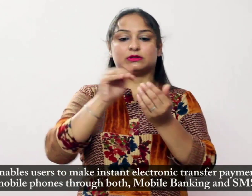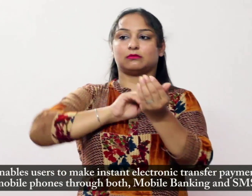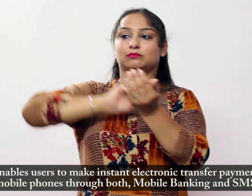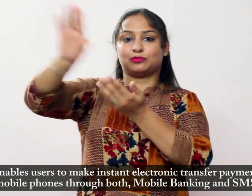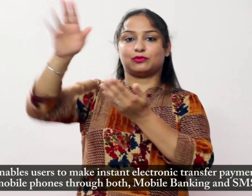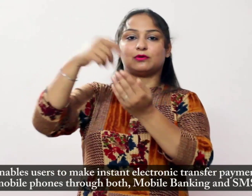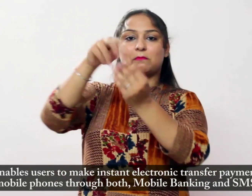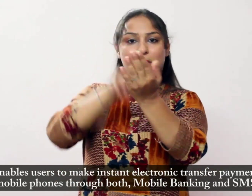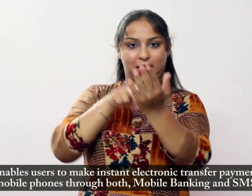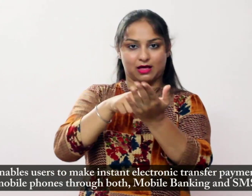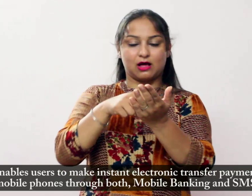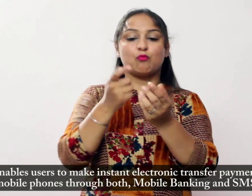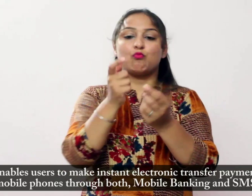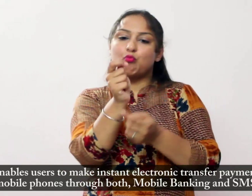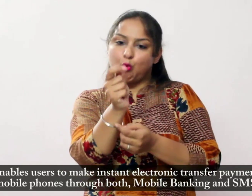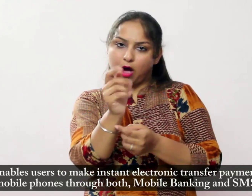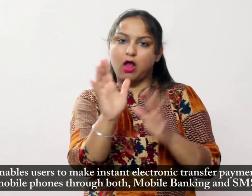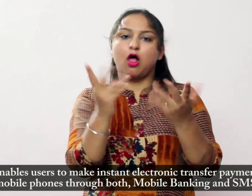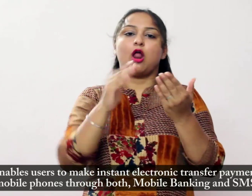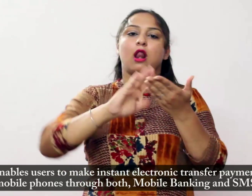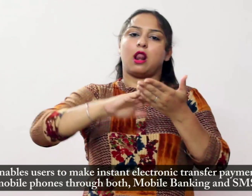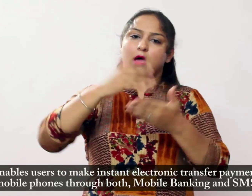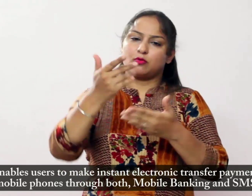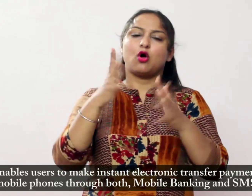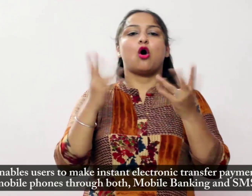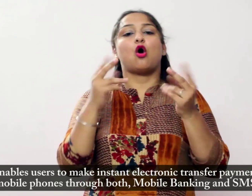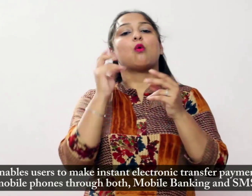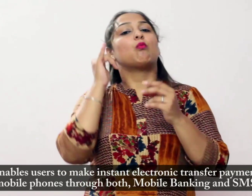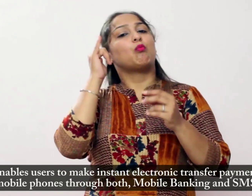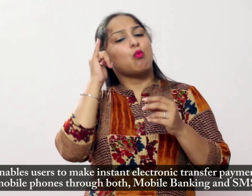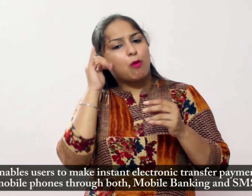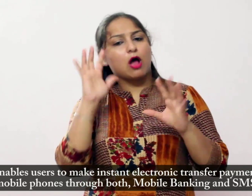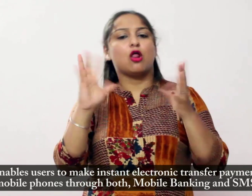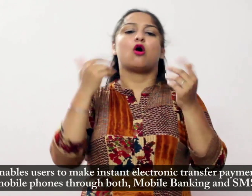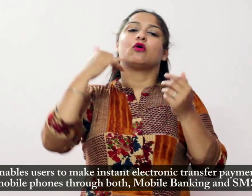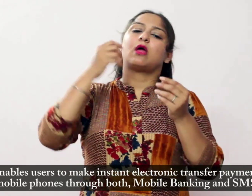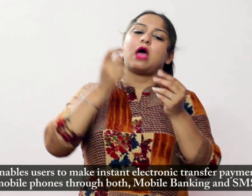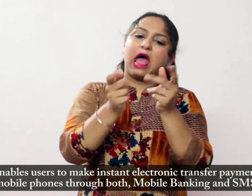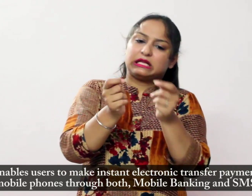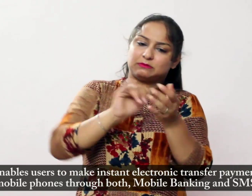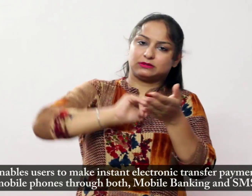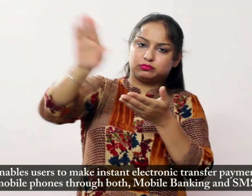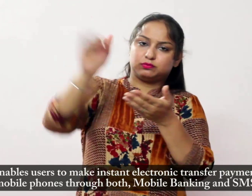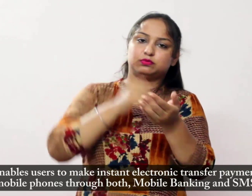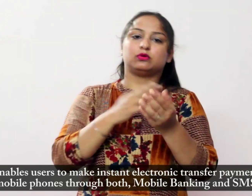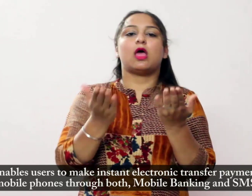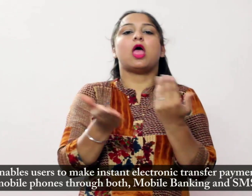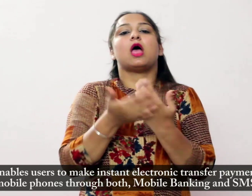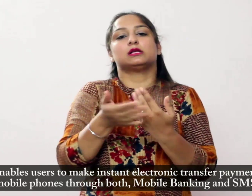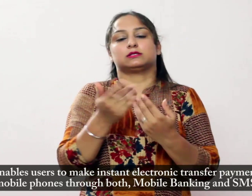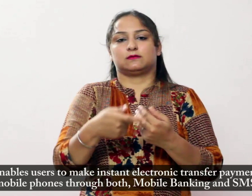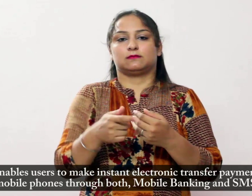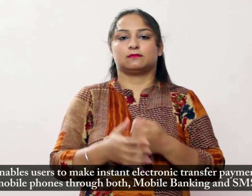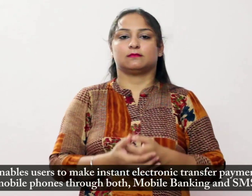आईएमपीएस उपयोगकर्ताओं को मोबाइल बैंकिंग और एसएमएस दोनों के माध्यम से मोबाइल फ़ोन का उपयोग